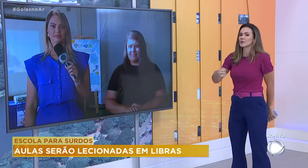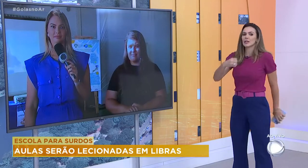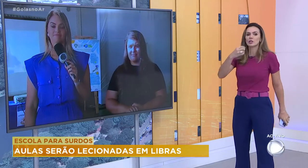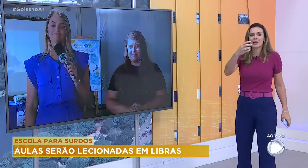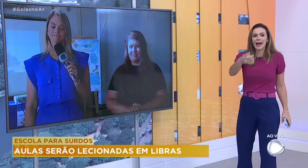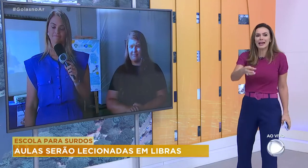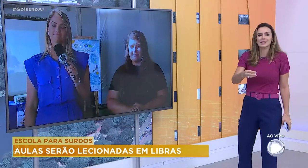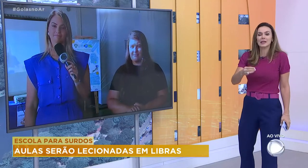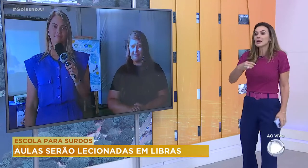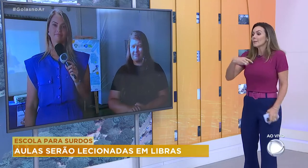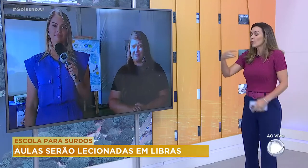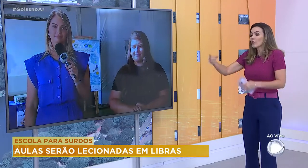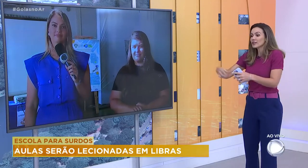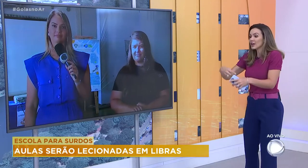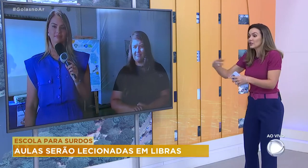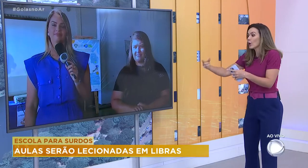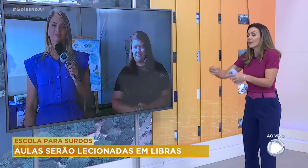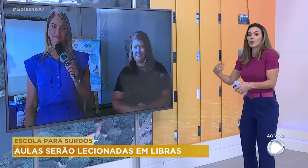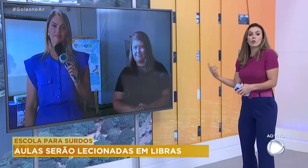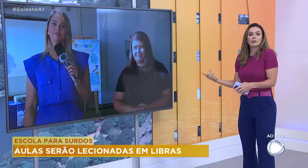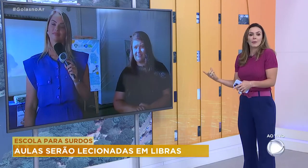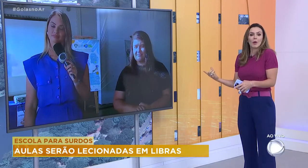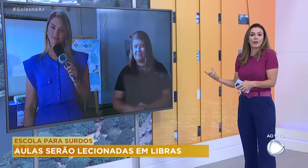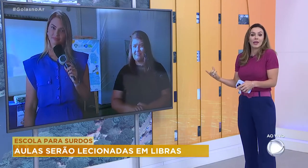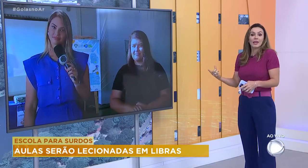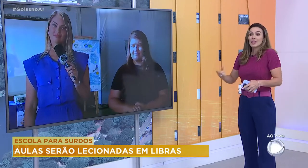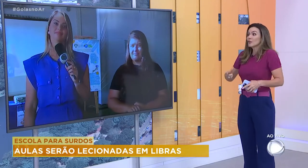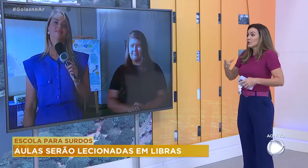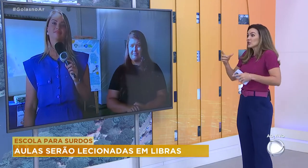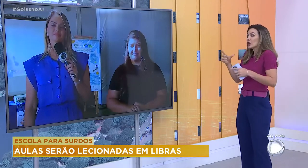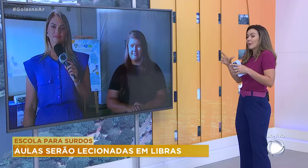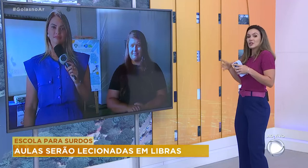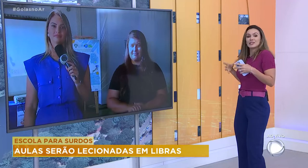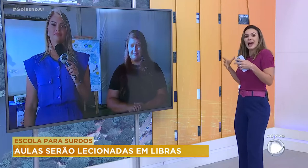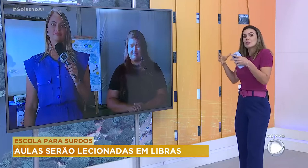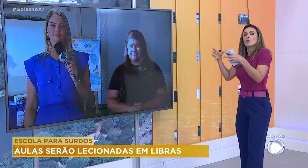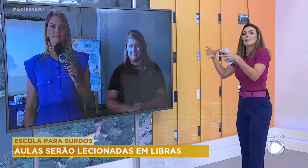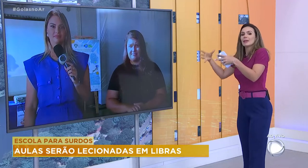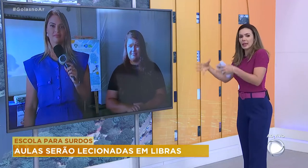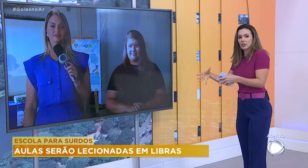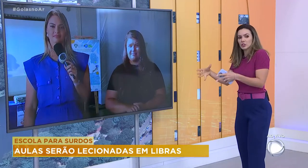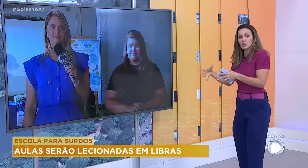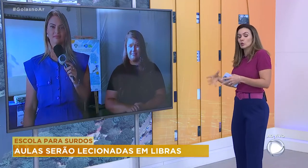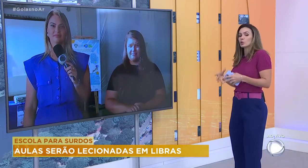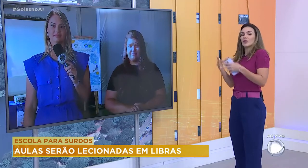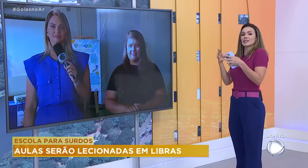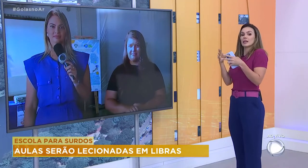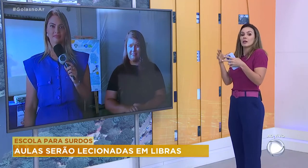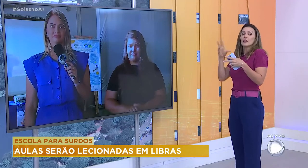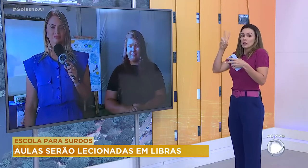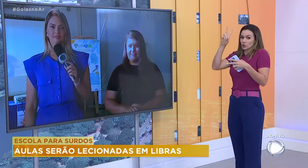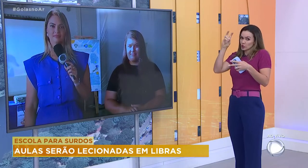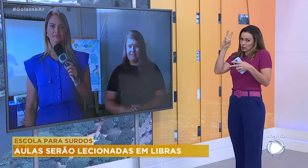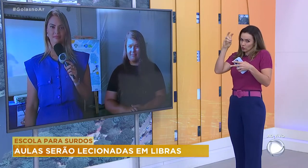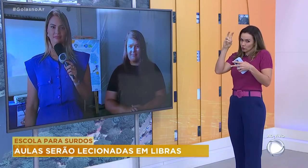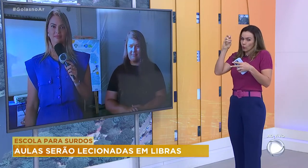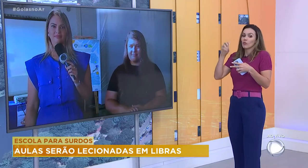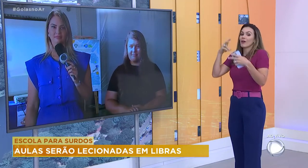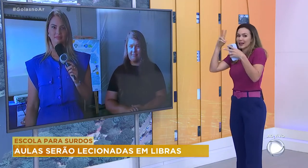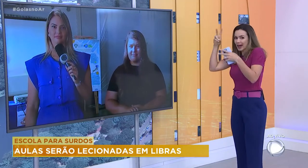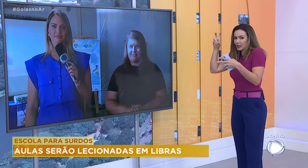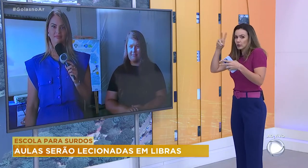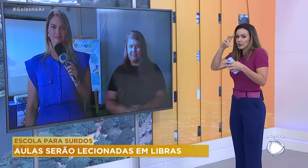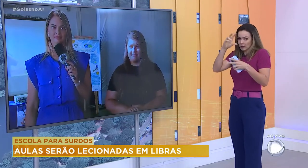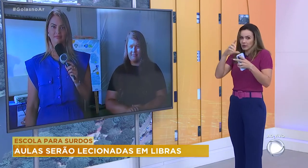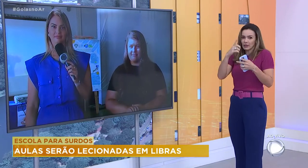coisa, para sair de casa, para conversar, fazer uma pergunta para alguém e você, de repente, estar num ambiente em que tudo que vai ser dito,